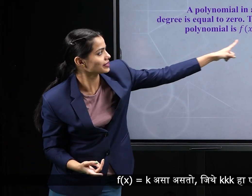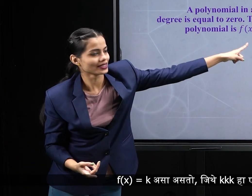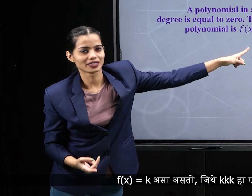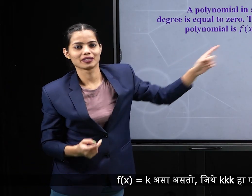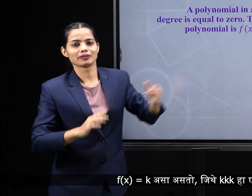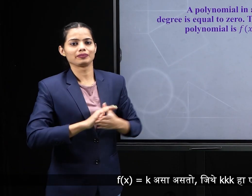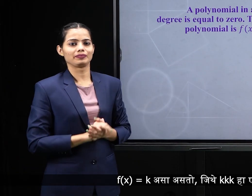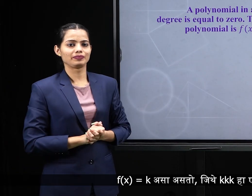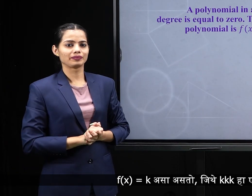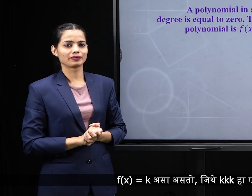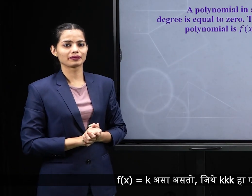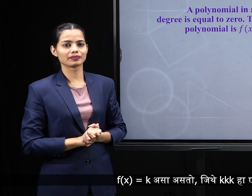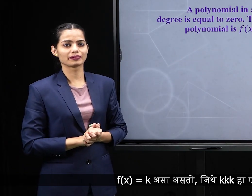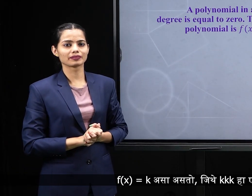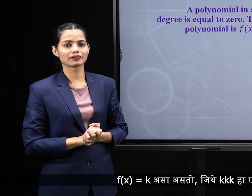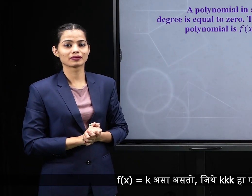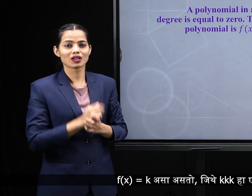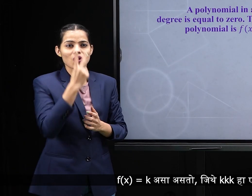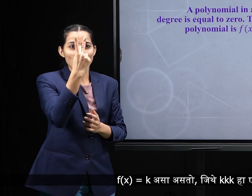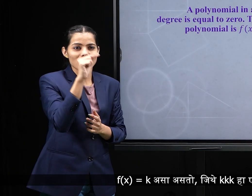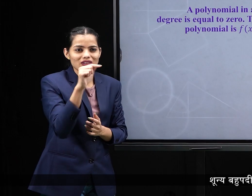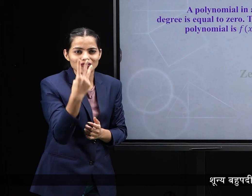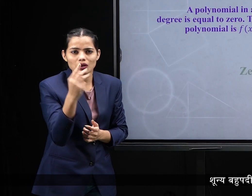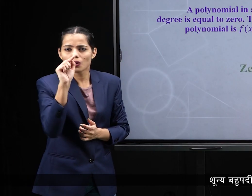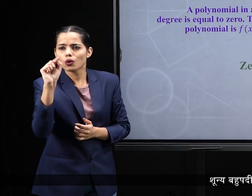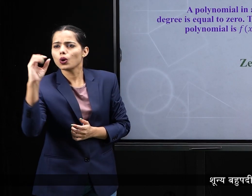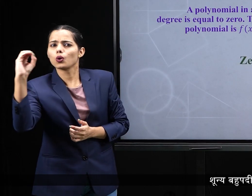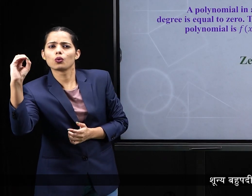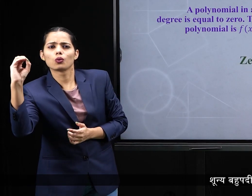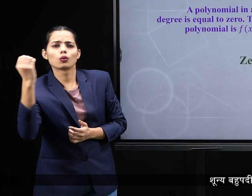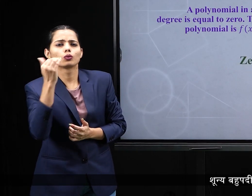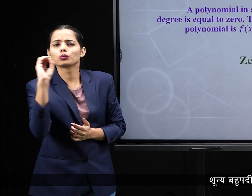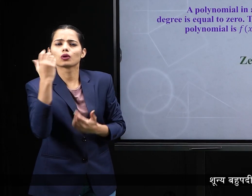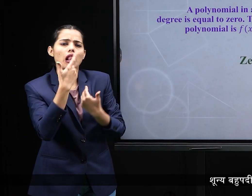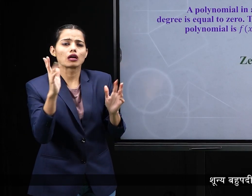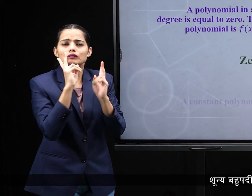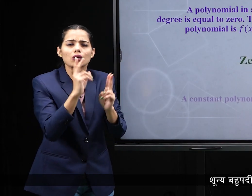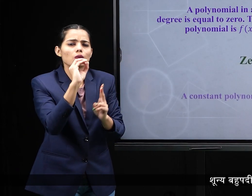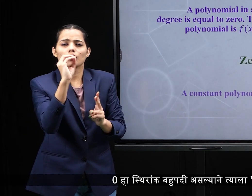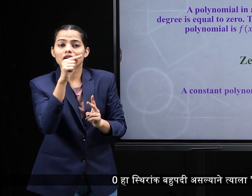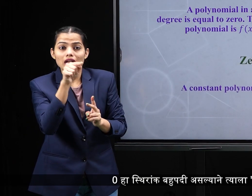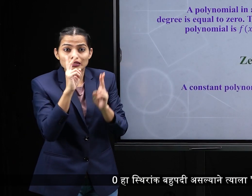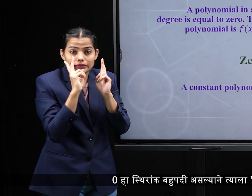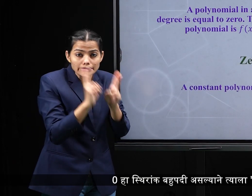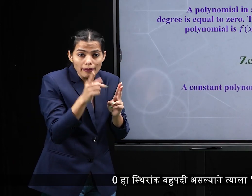हा एक वास्तविक संख्या असतो. शून्य बहुपदी 0 हा स्थिरांक